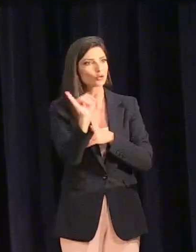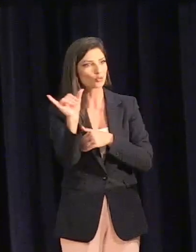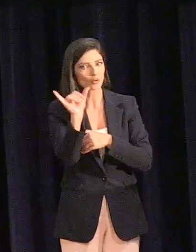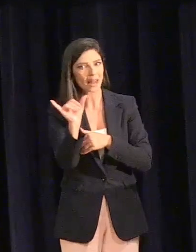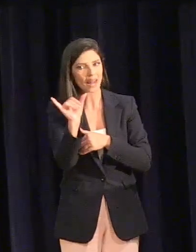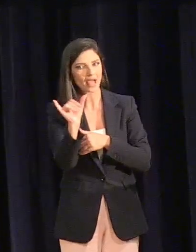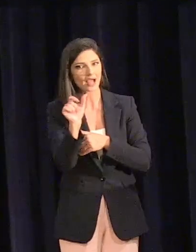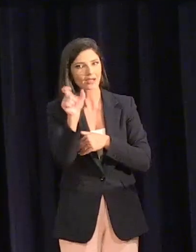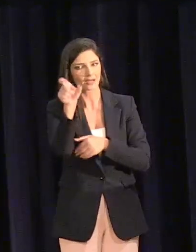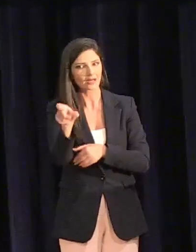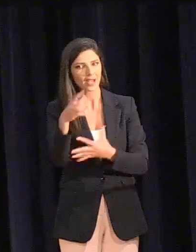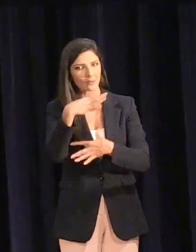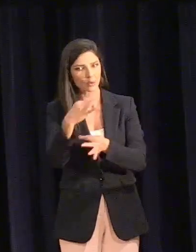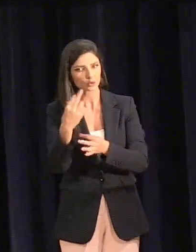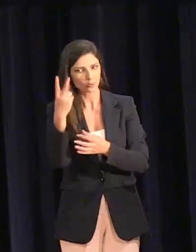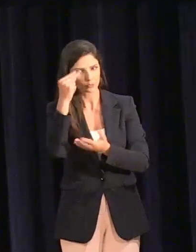Βονιάδη, συγκινητικό